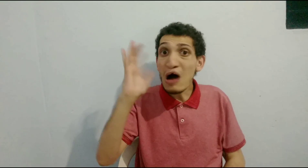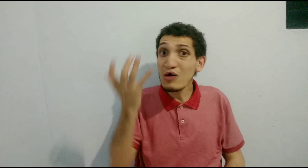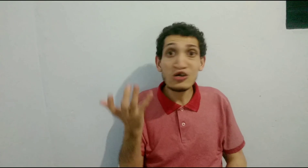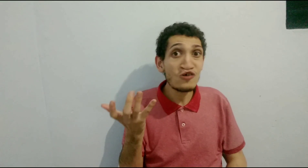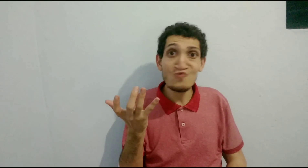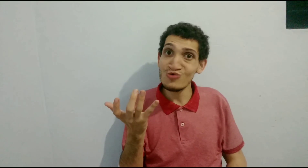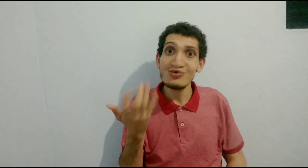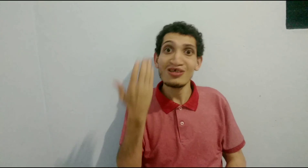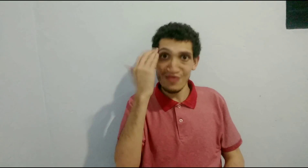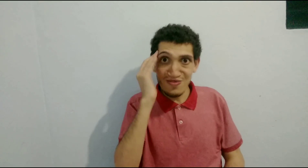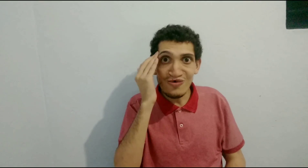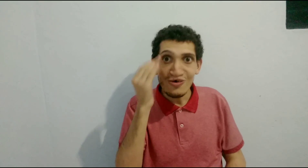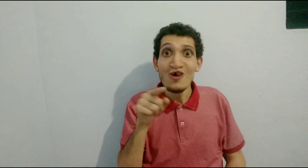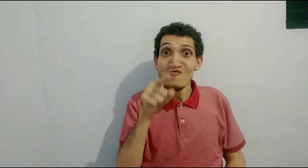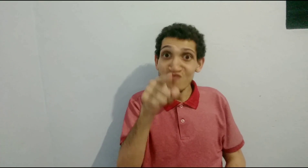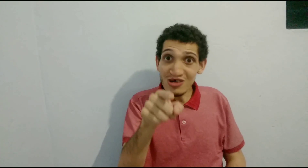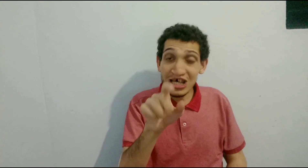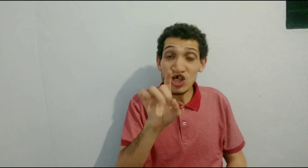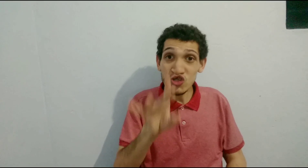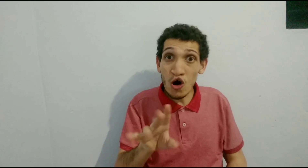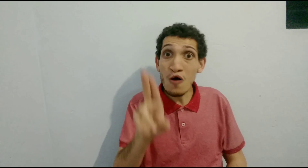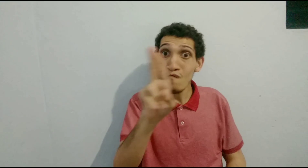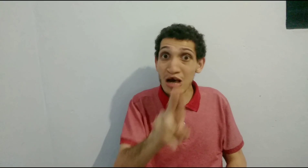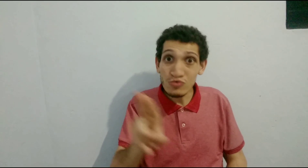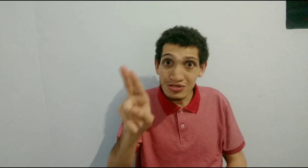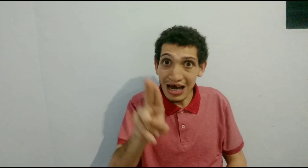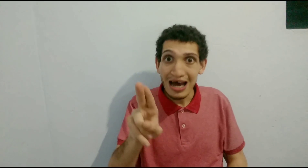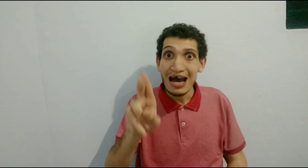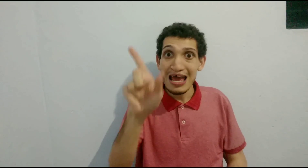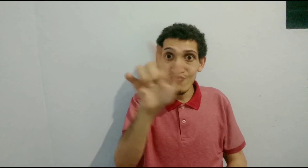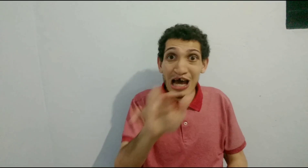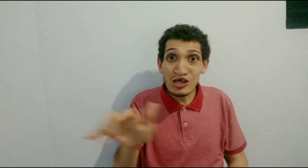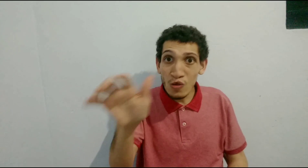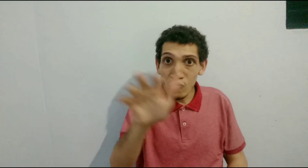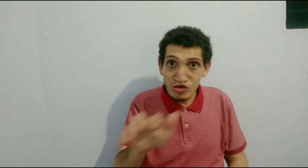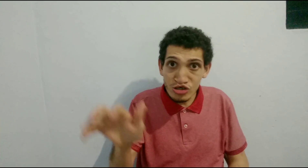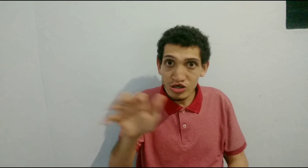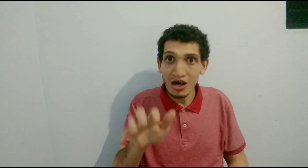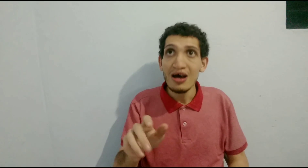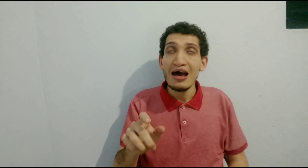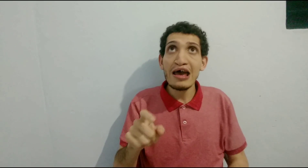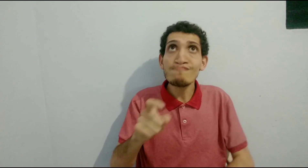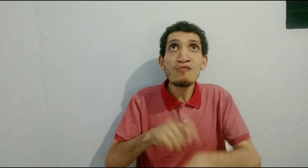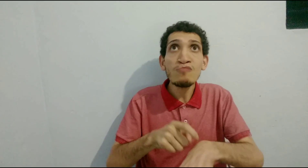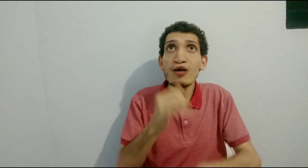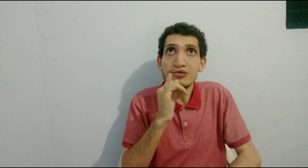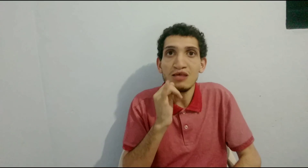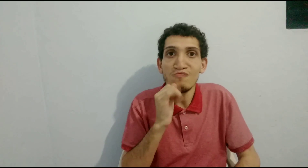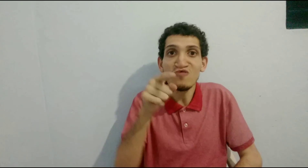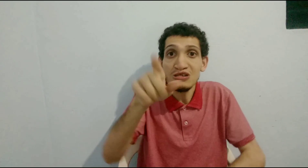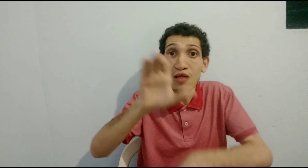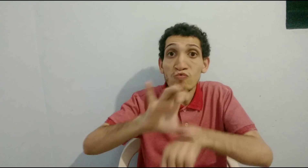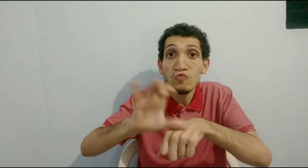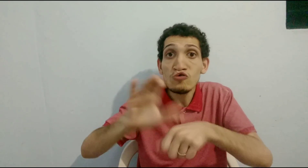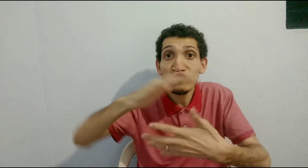não resolveu, entendeu? Você só vai usar datilologia em um momento... Por exemplo, você está no curso